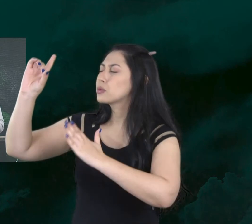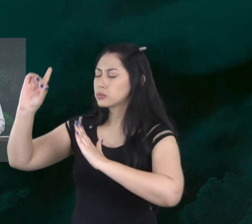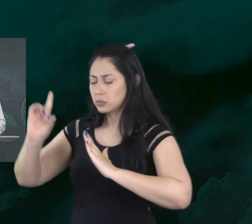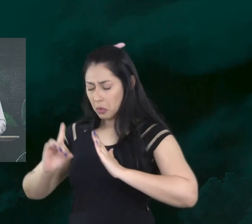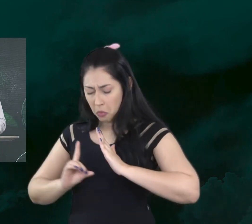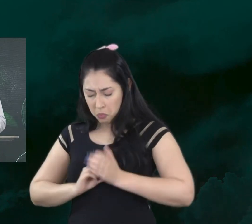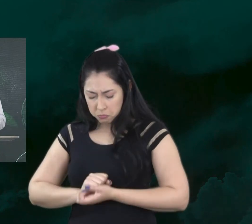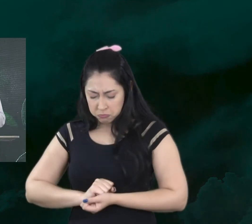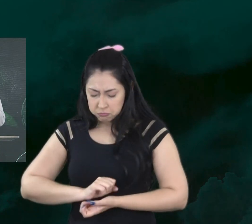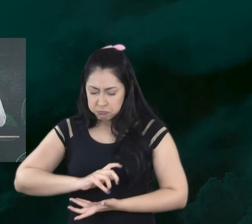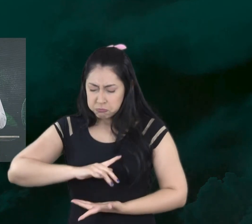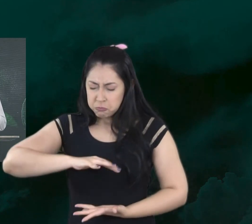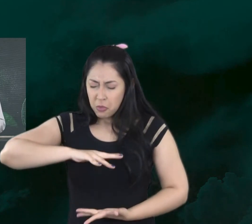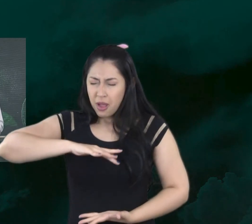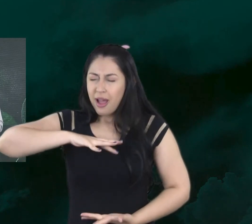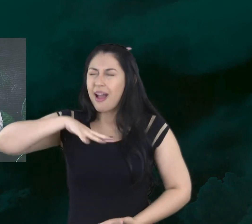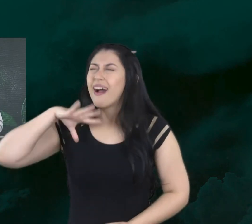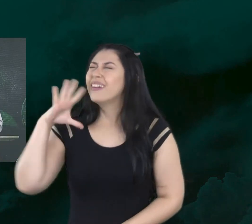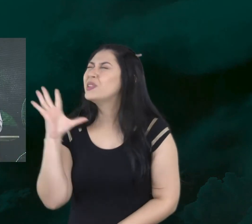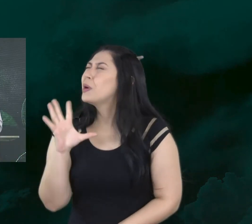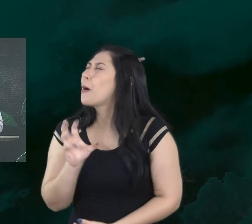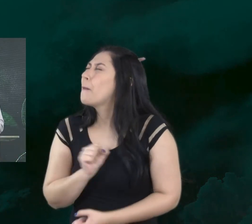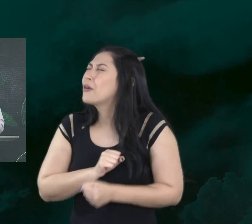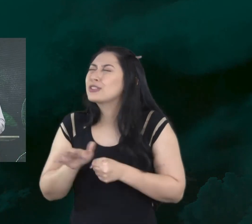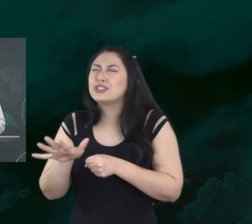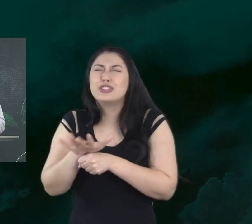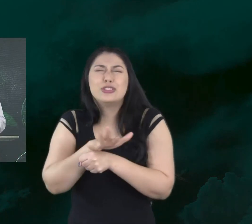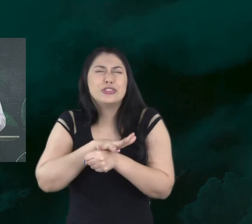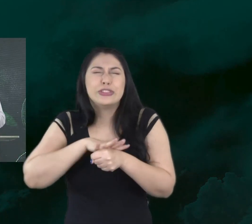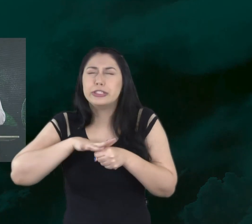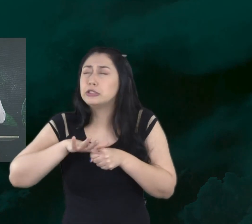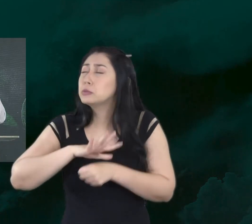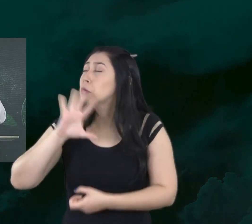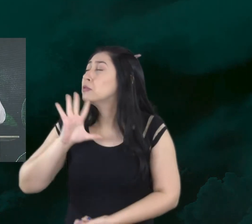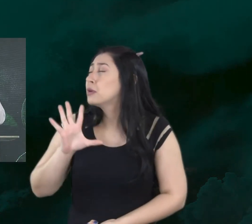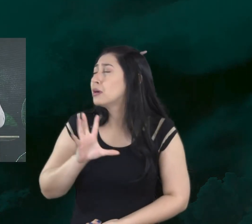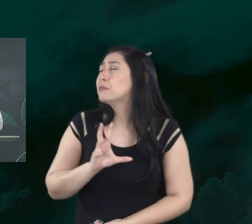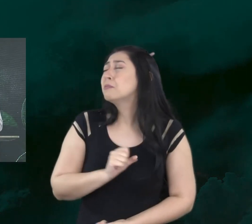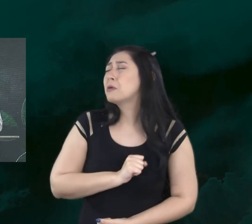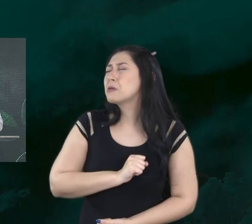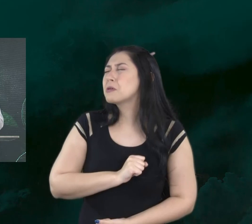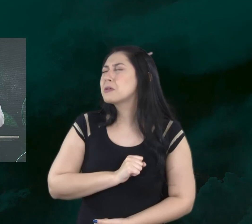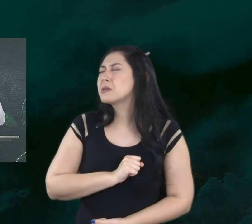Deus, e nos enche de amor. E esse amor nos faz